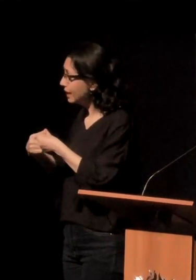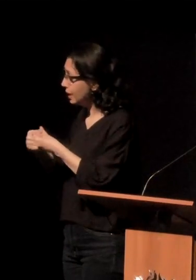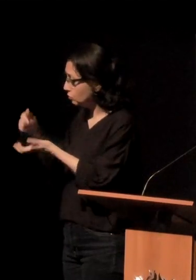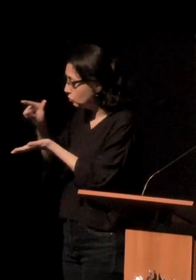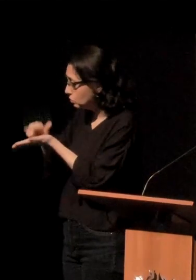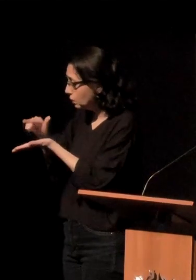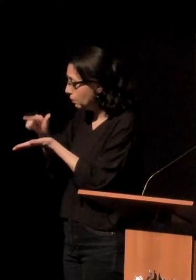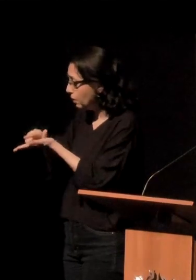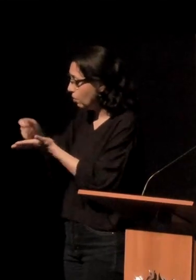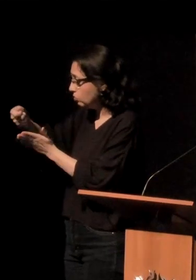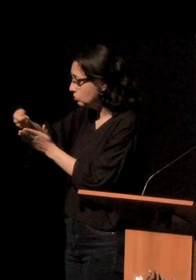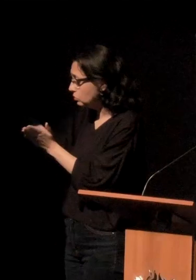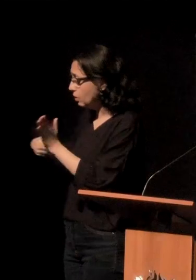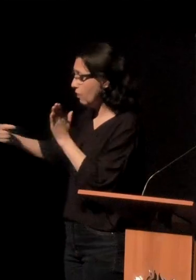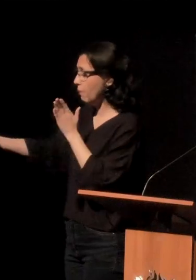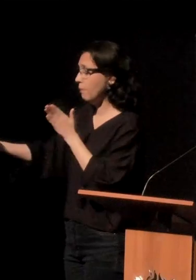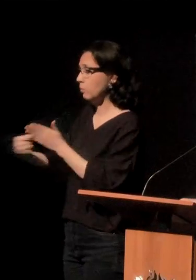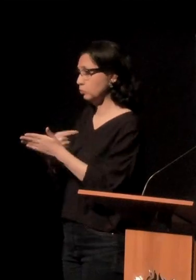ajudar